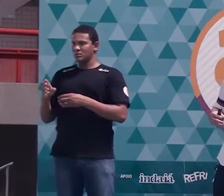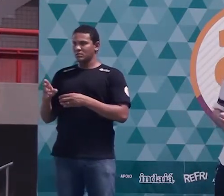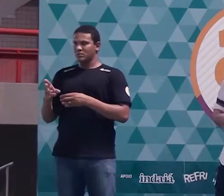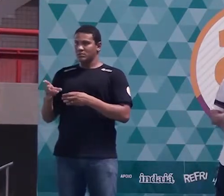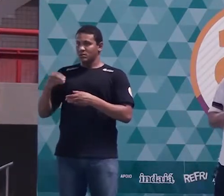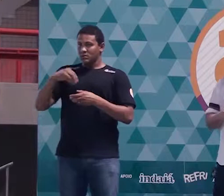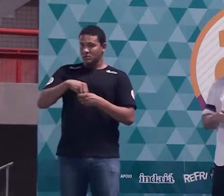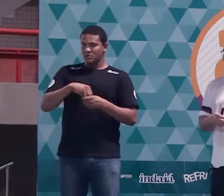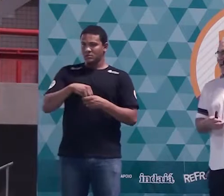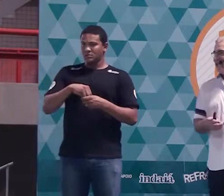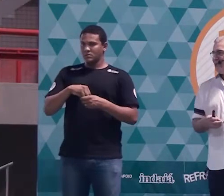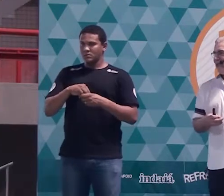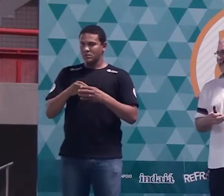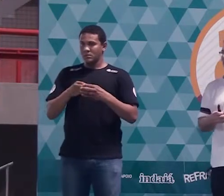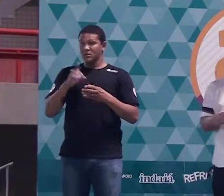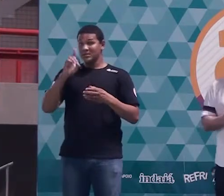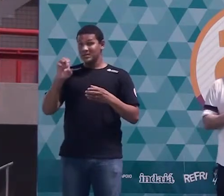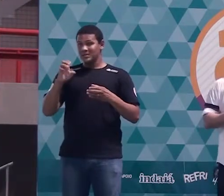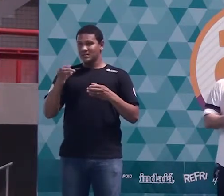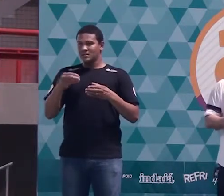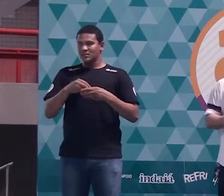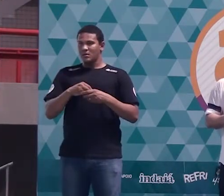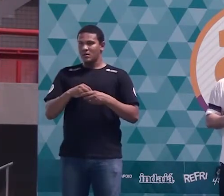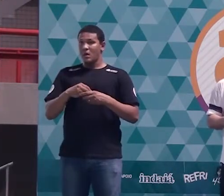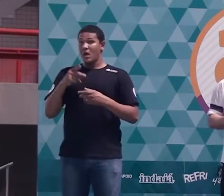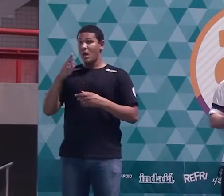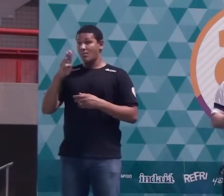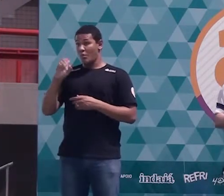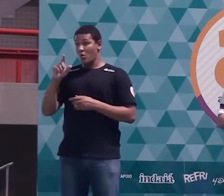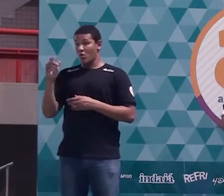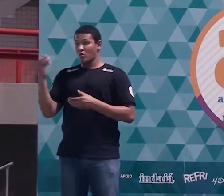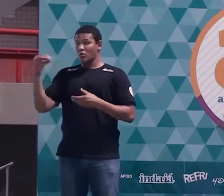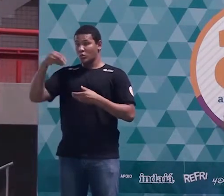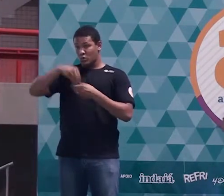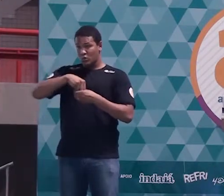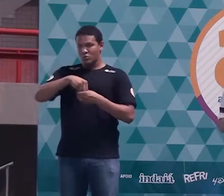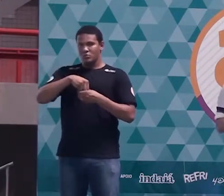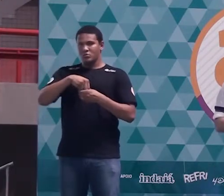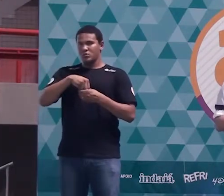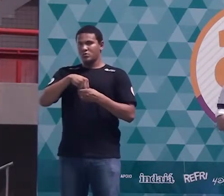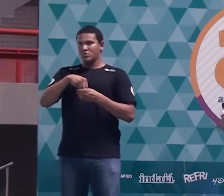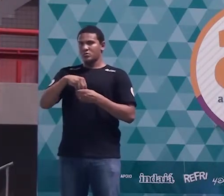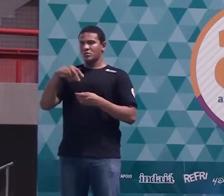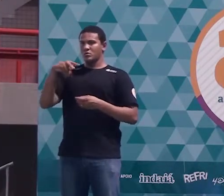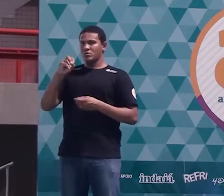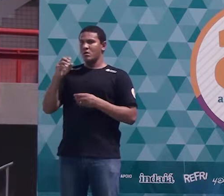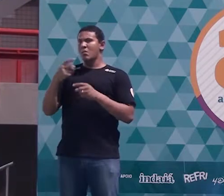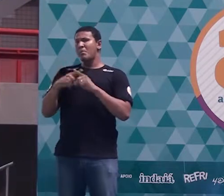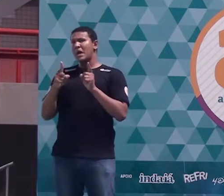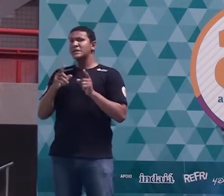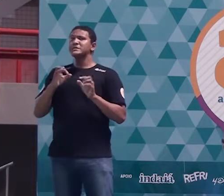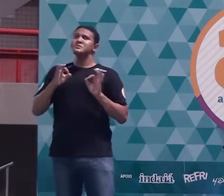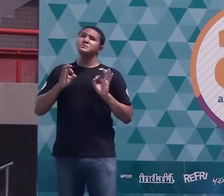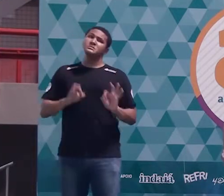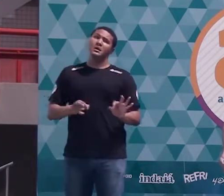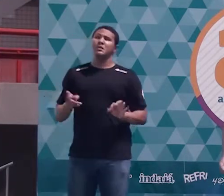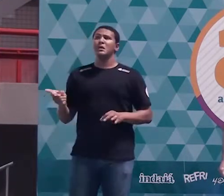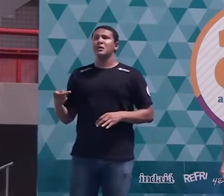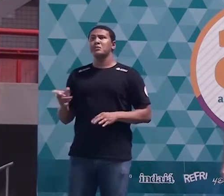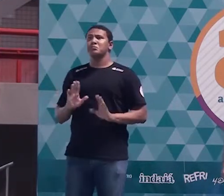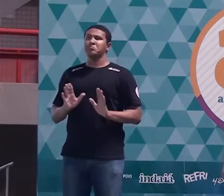pote. Na realidade, o bolo está no pote. Agora, como eu digo, não é questão de estar certo, é como